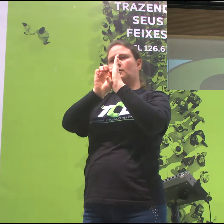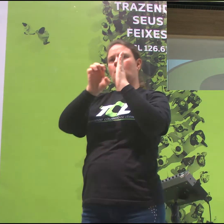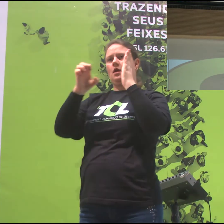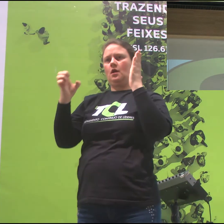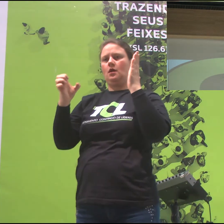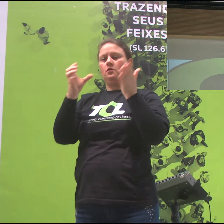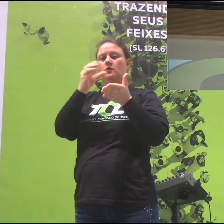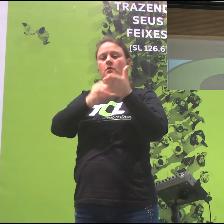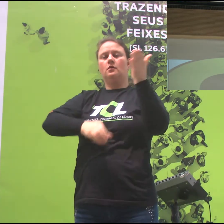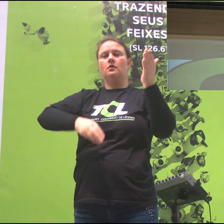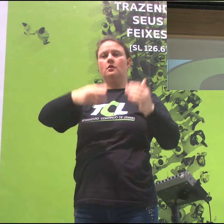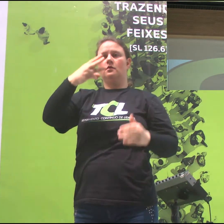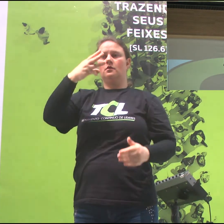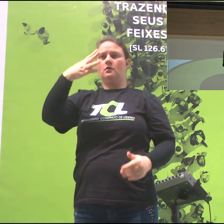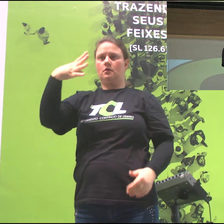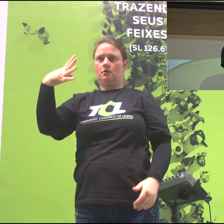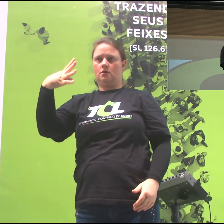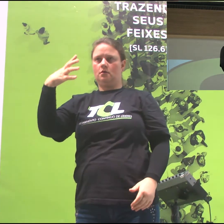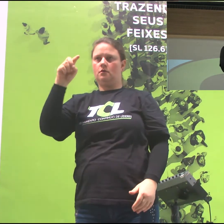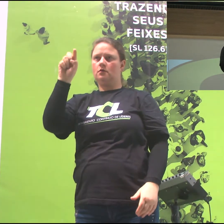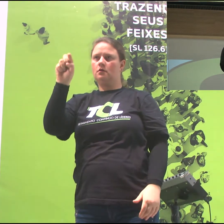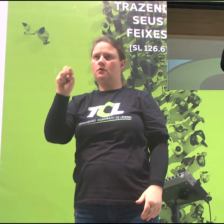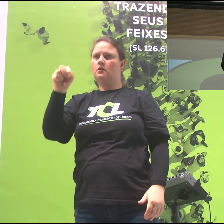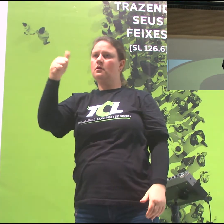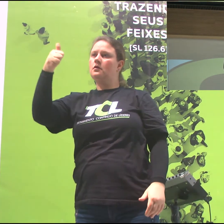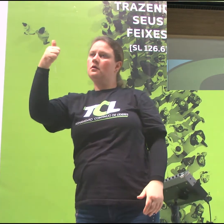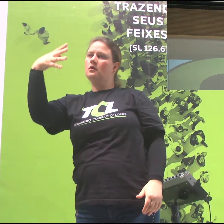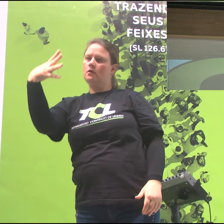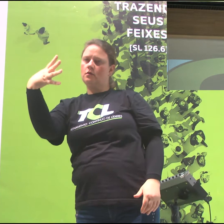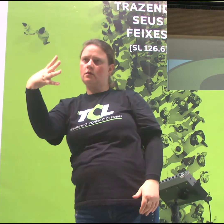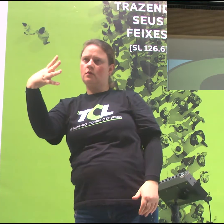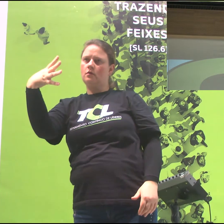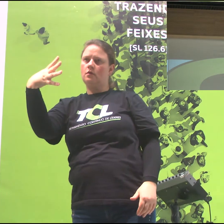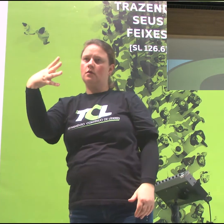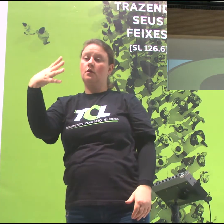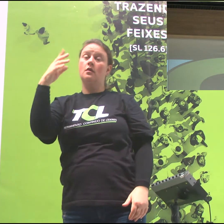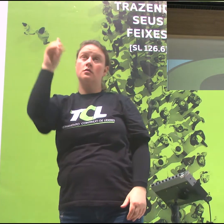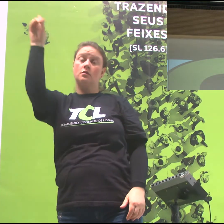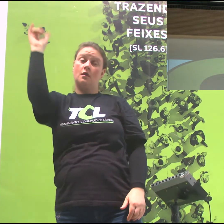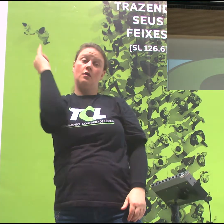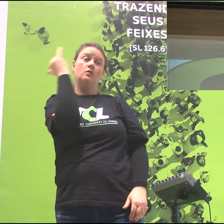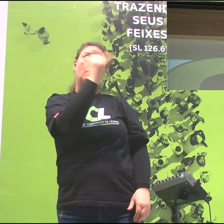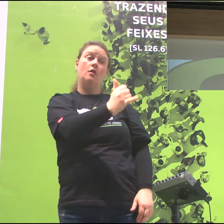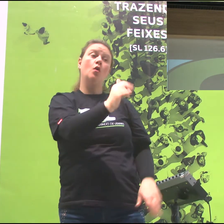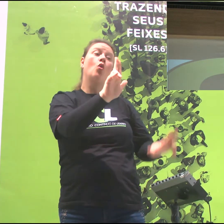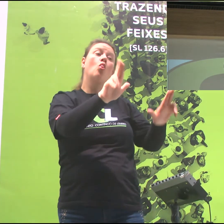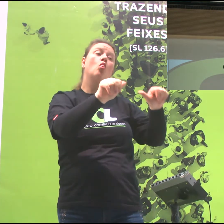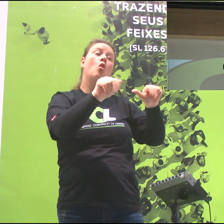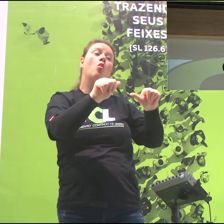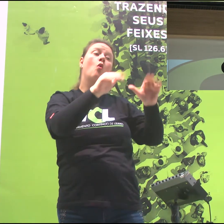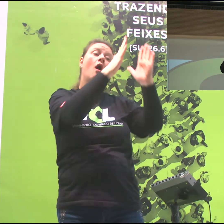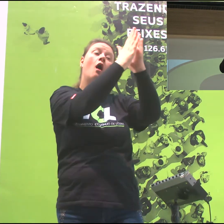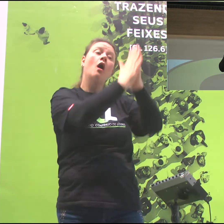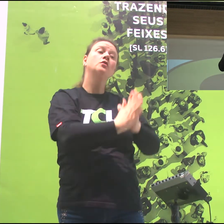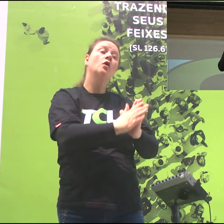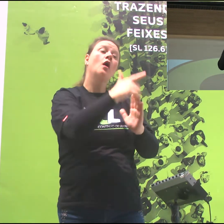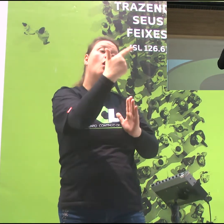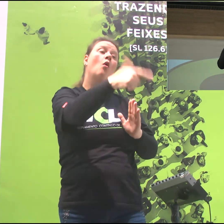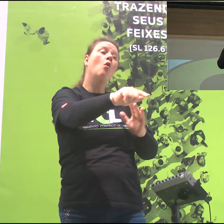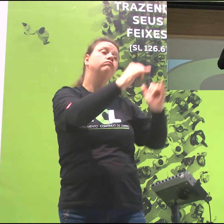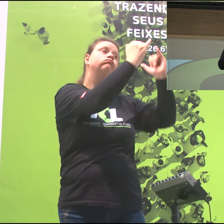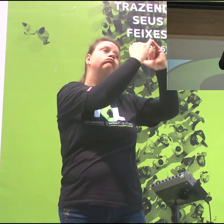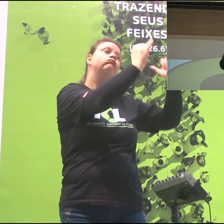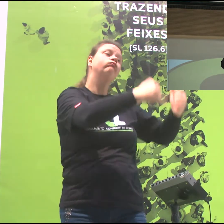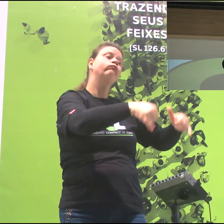é o versículo que você tem aí. Diz assim, nunca adore, é o próprio Deus dizendo, nunca adore nenhum